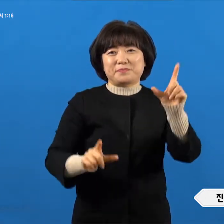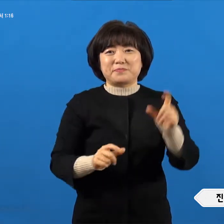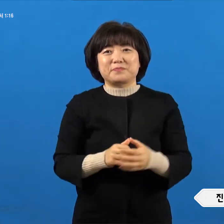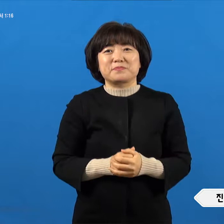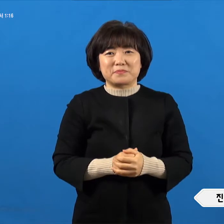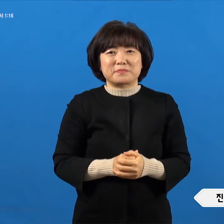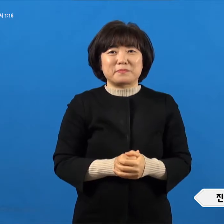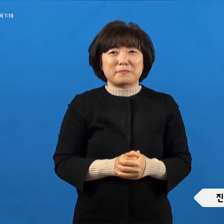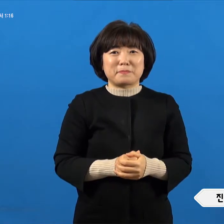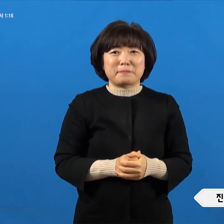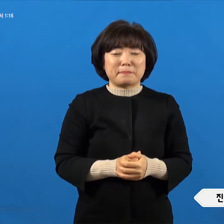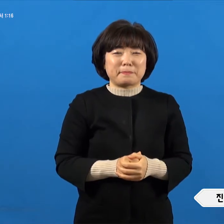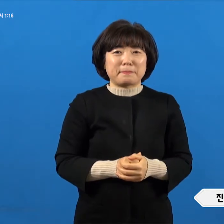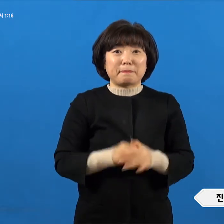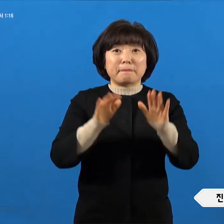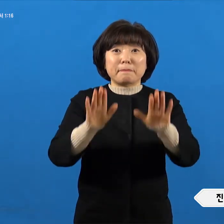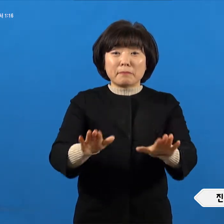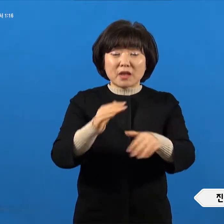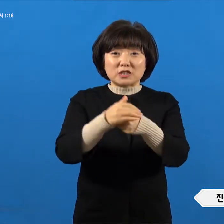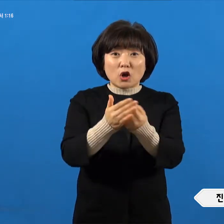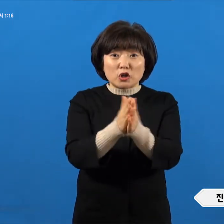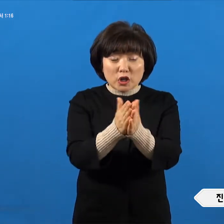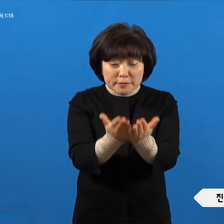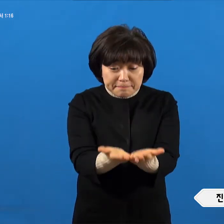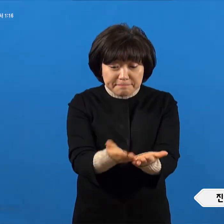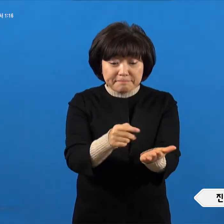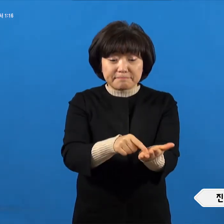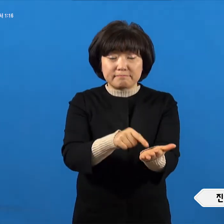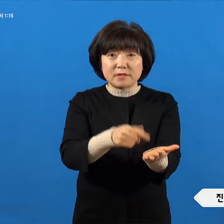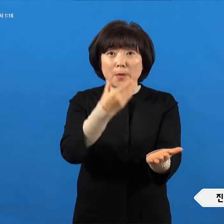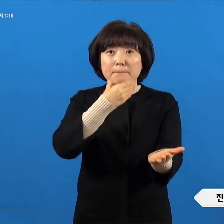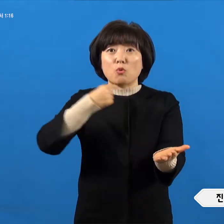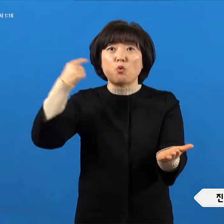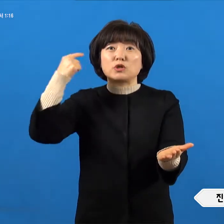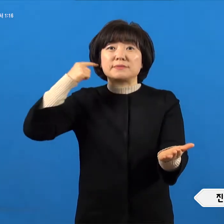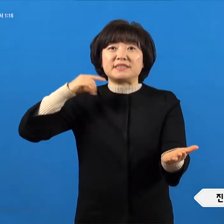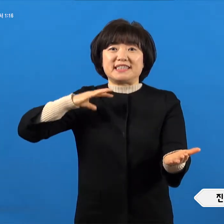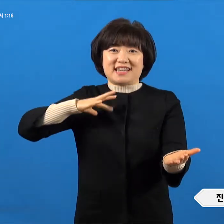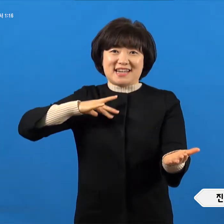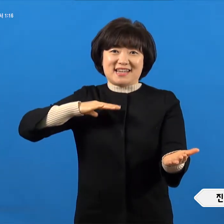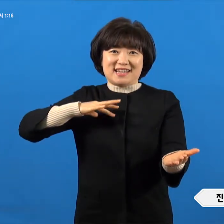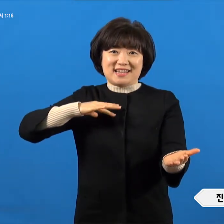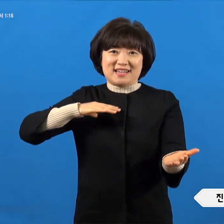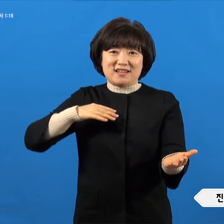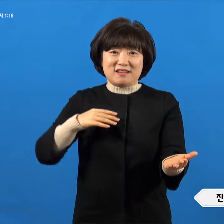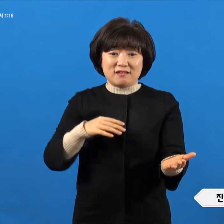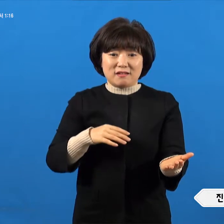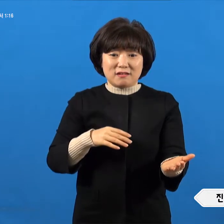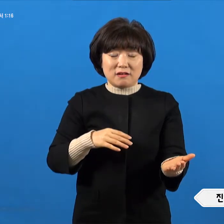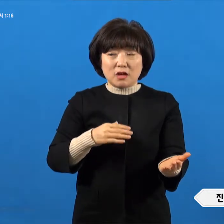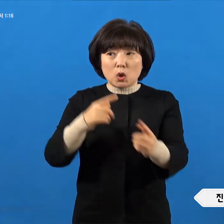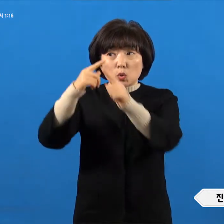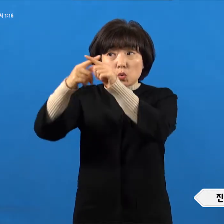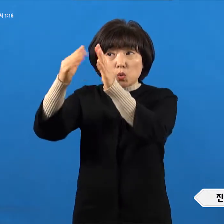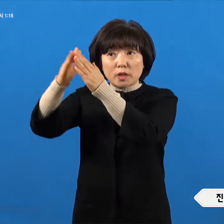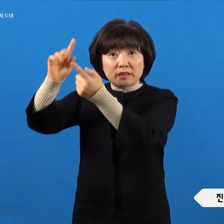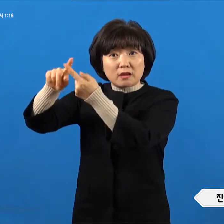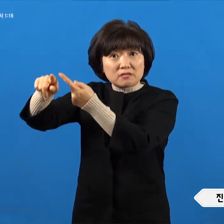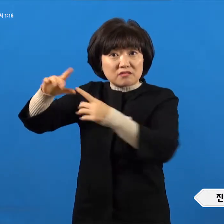성경은 설명합니다. 오늘 성경은 복음을 자랑하지 교회를 자랑하고 있지 않다는